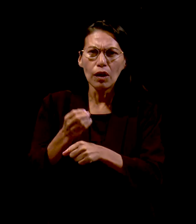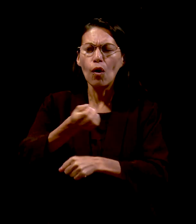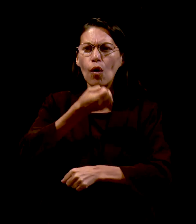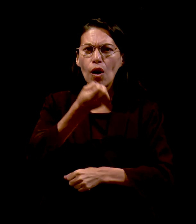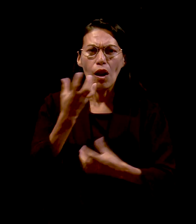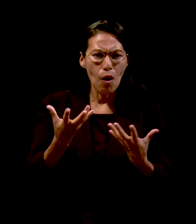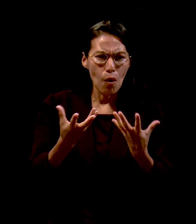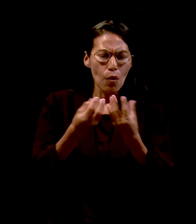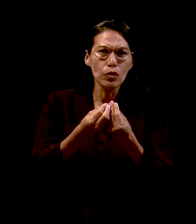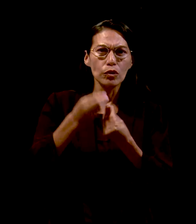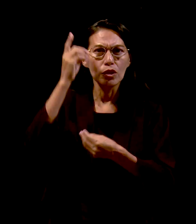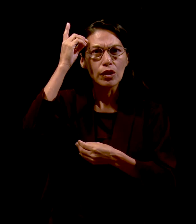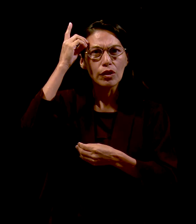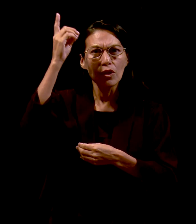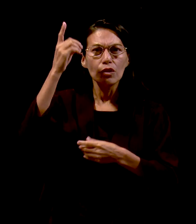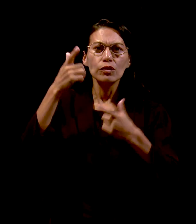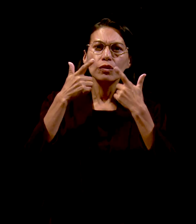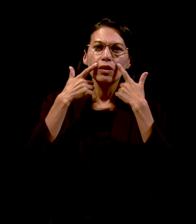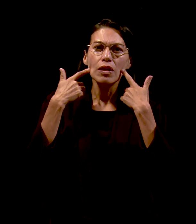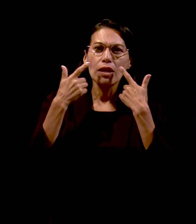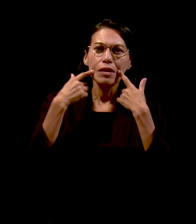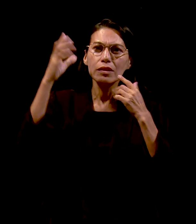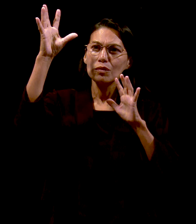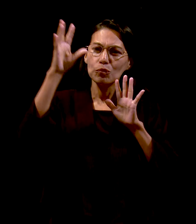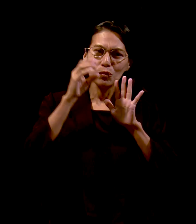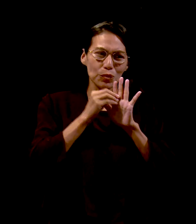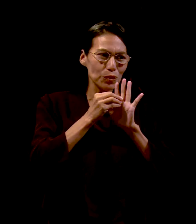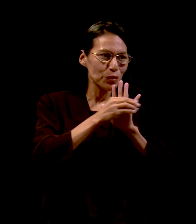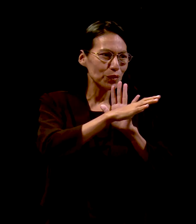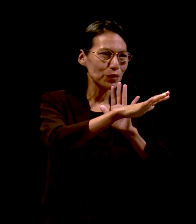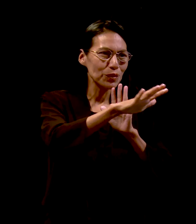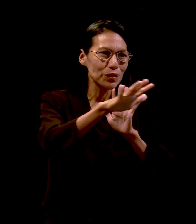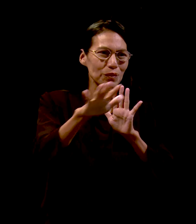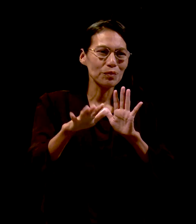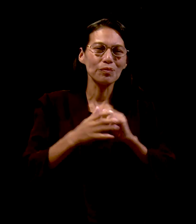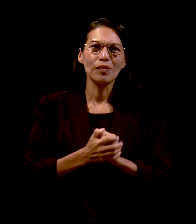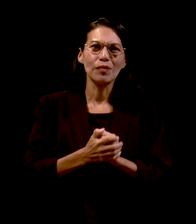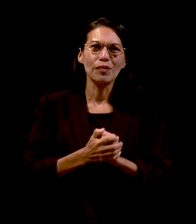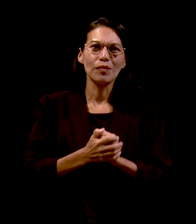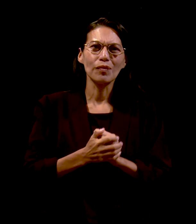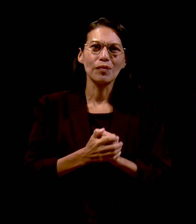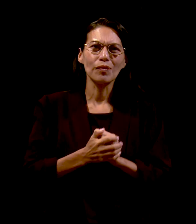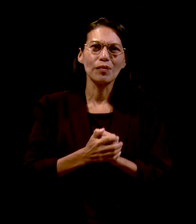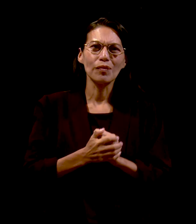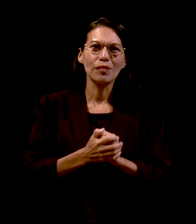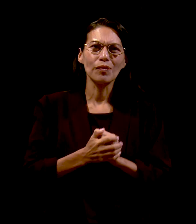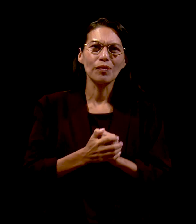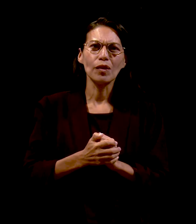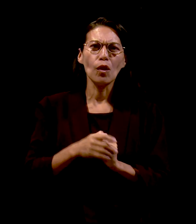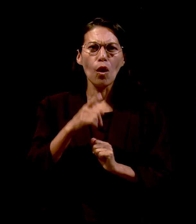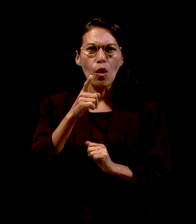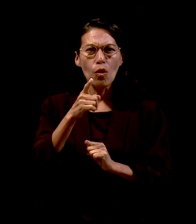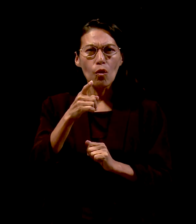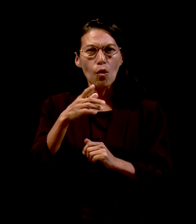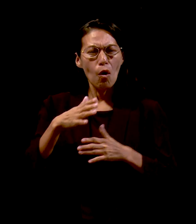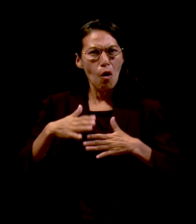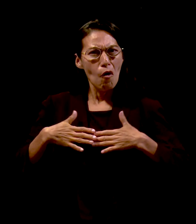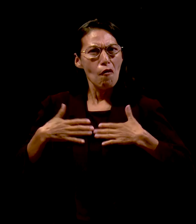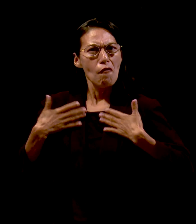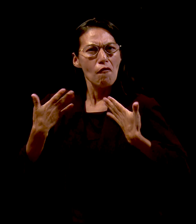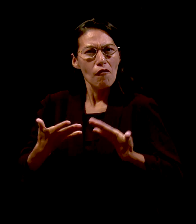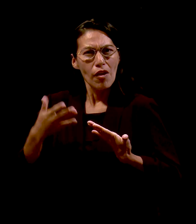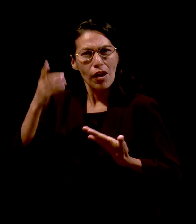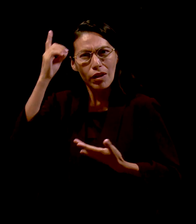para ponernos de acuerdo y que dios manifieste su gloria y su gracia así que tú